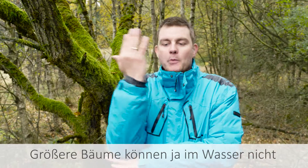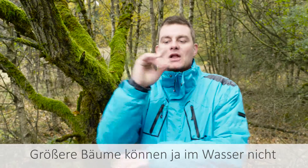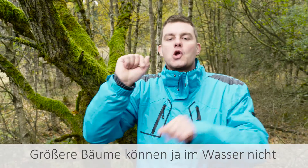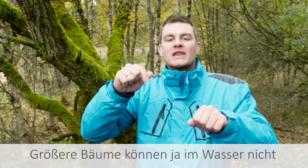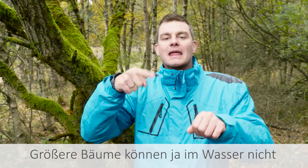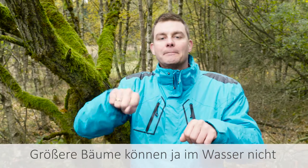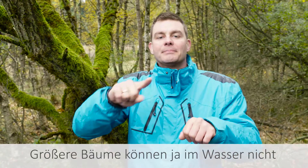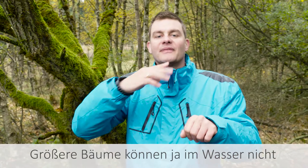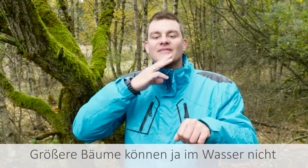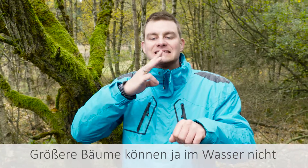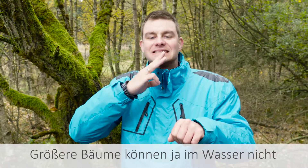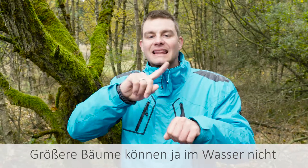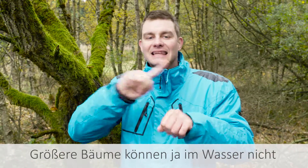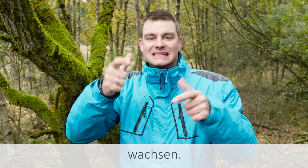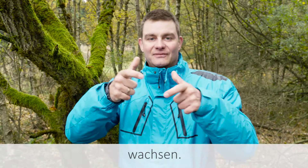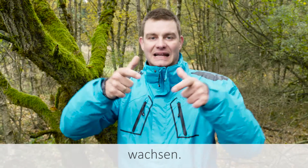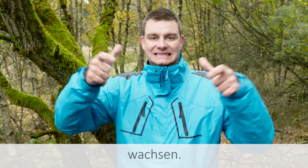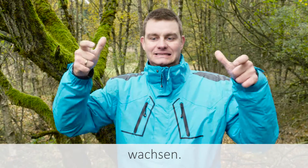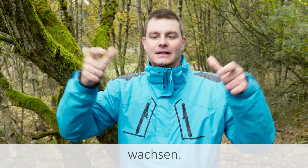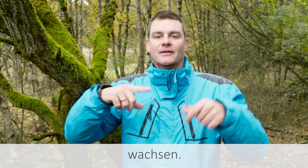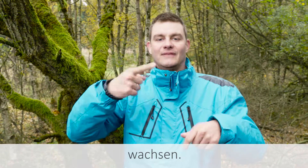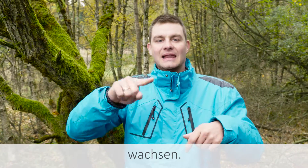Größere Bäume können ja im Wasser nicht wachsen.